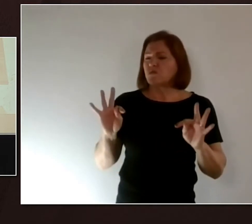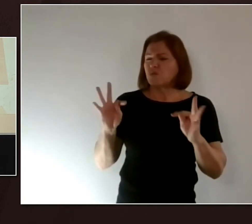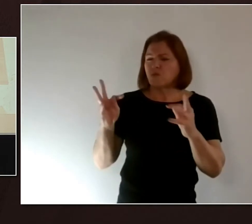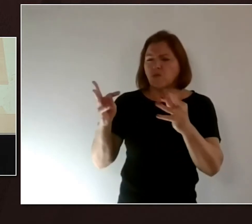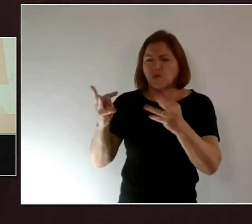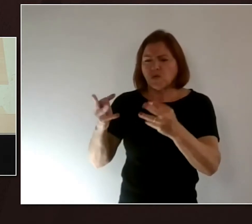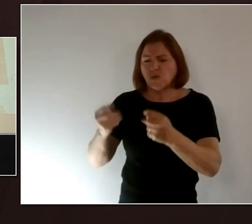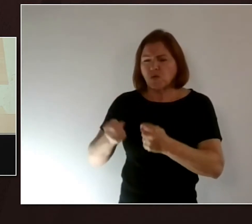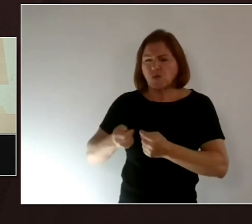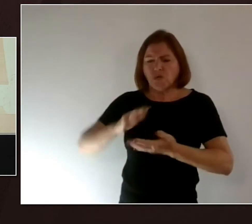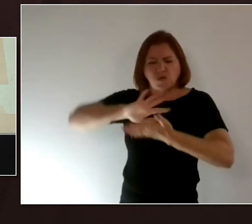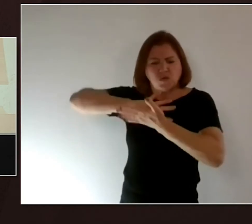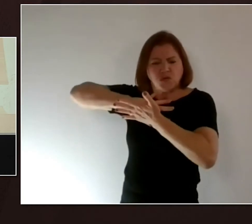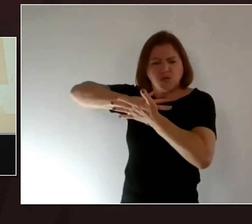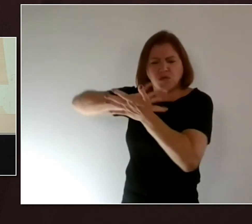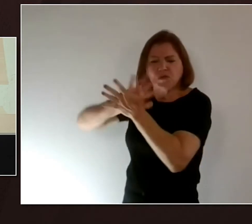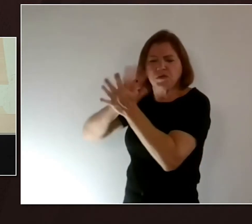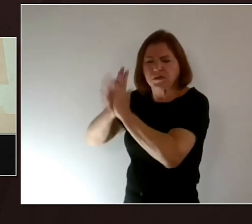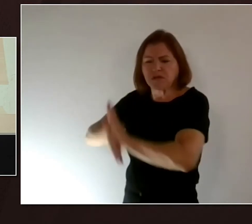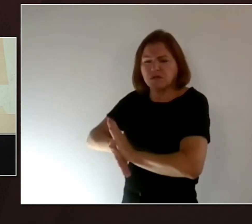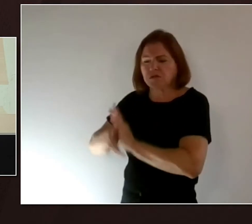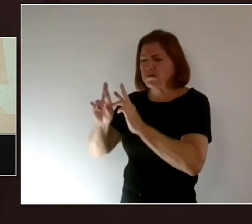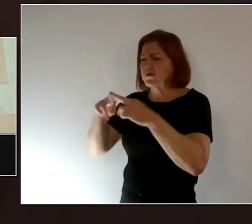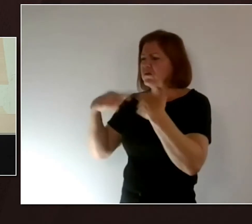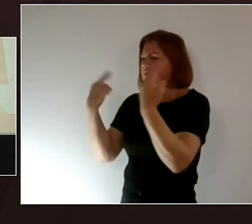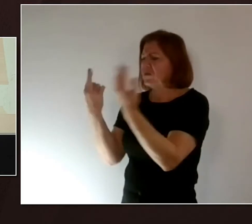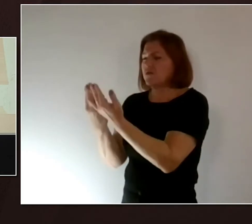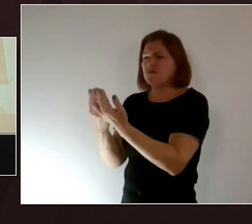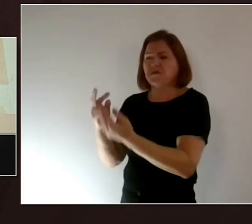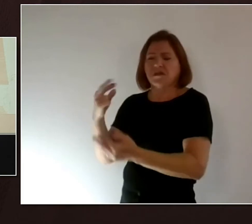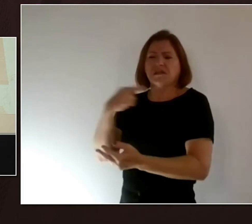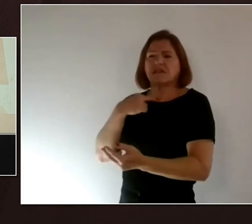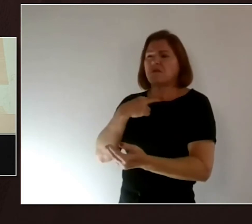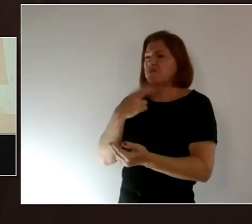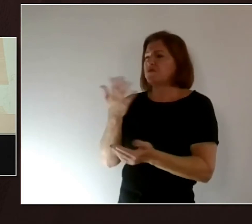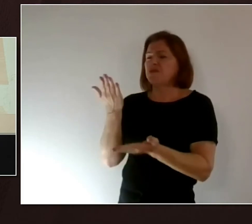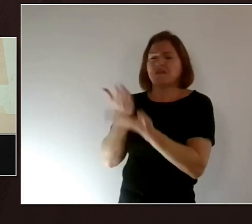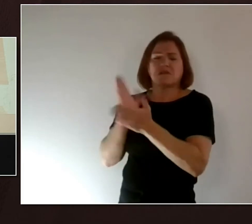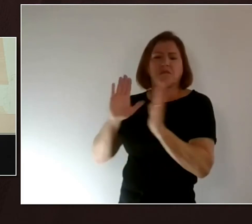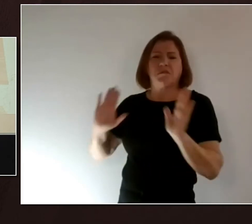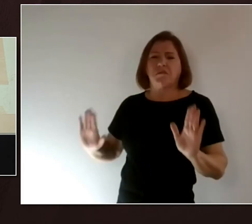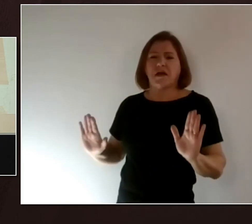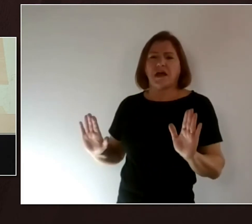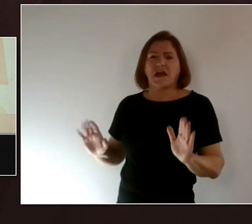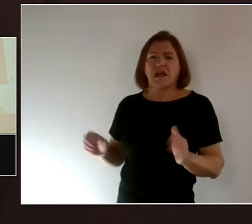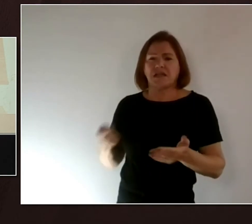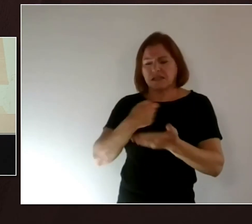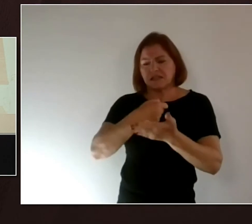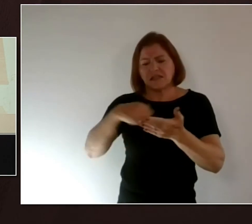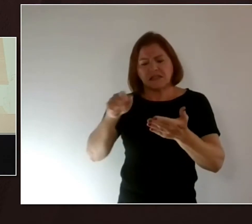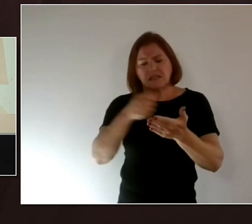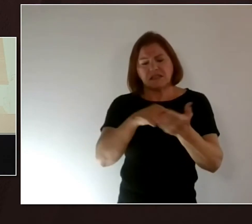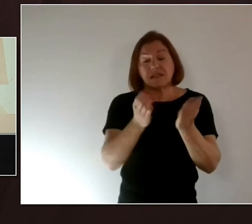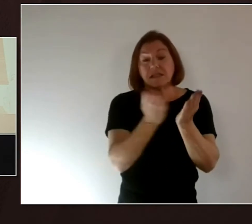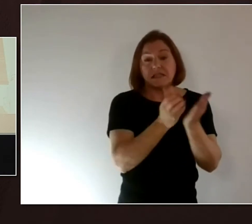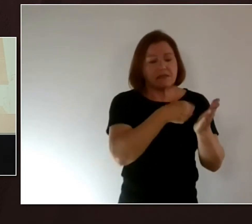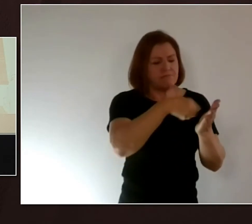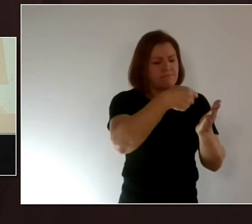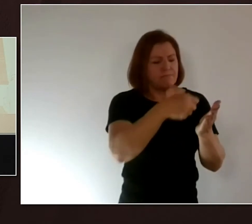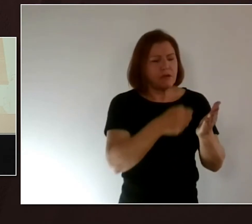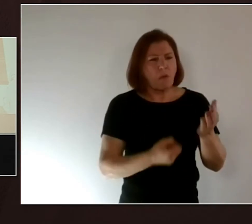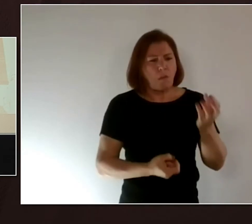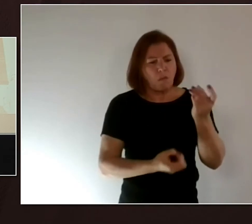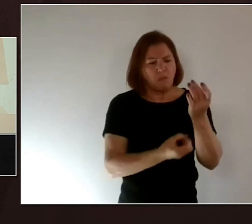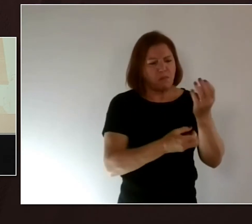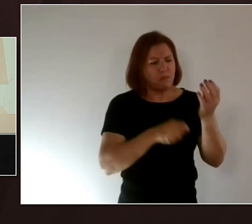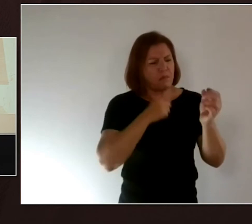as reuniões canceladas e as escrituras queimadas. É pela primeira vez o Império